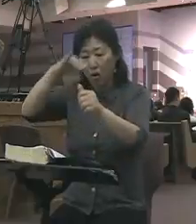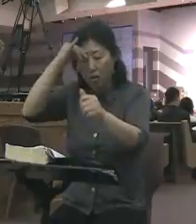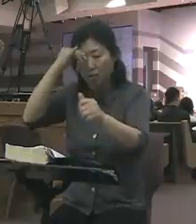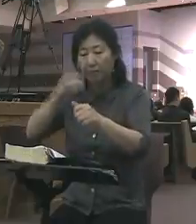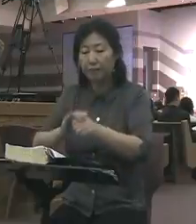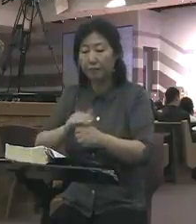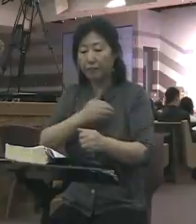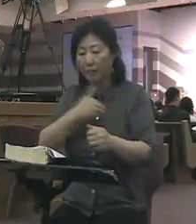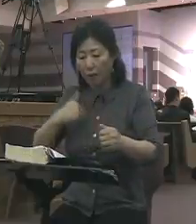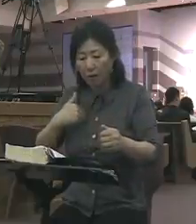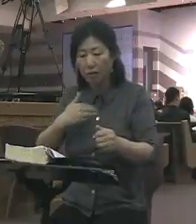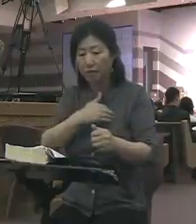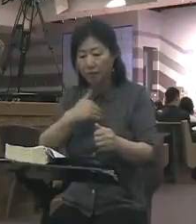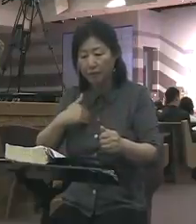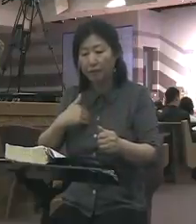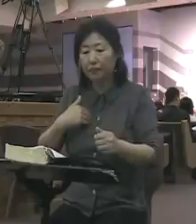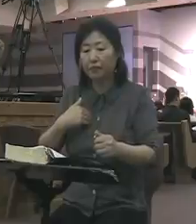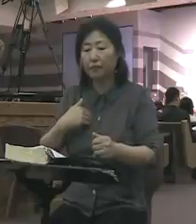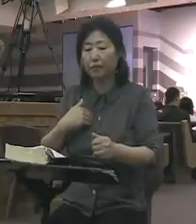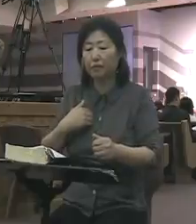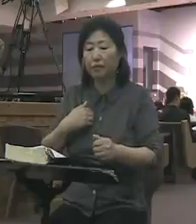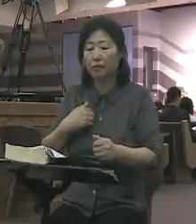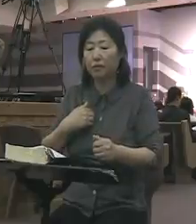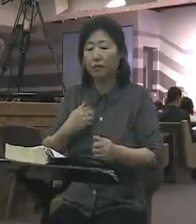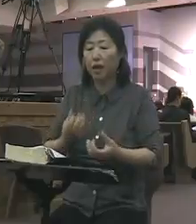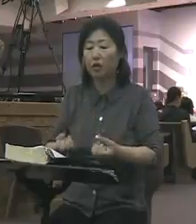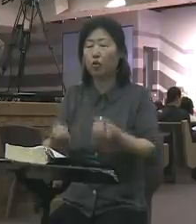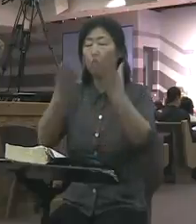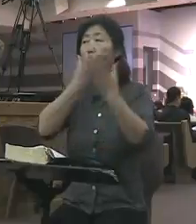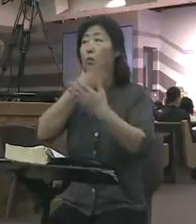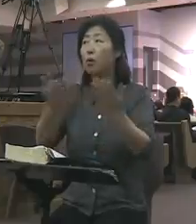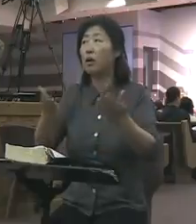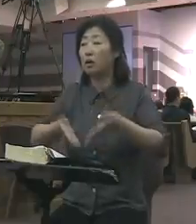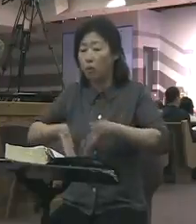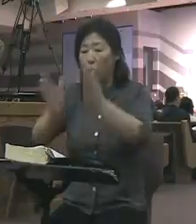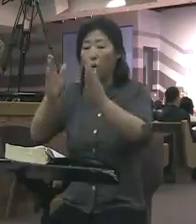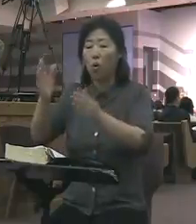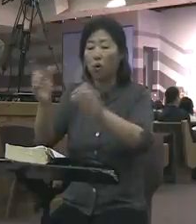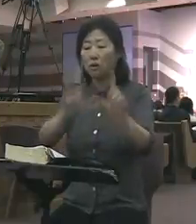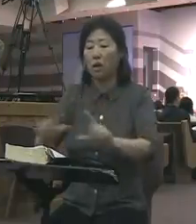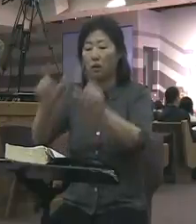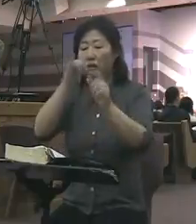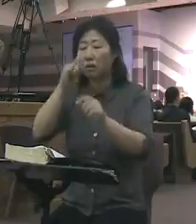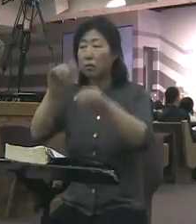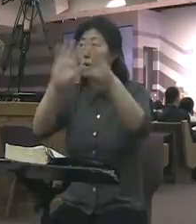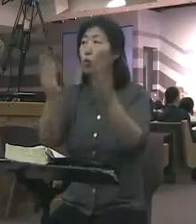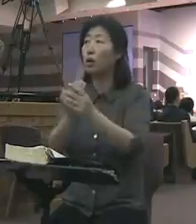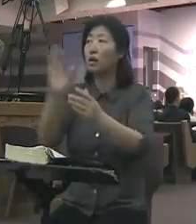세상의 축복의 통로로 살 수 있는 여러분 모두가 되시길 우리 주 예수님의 이름으로